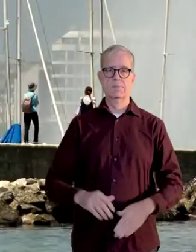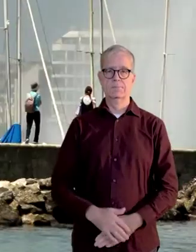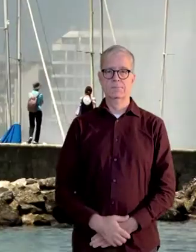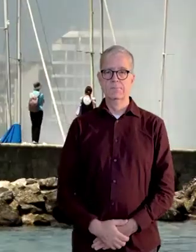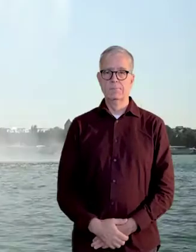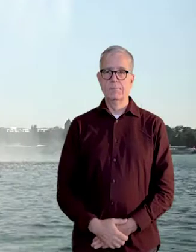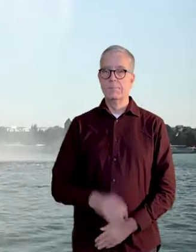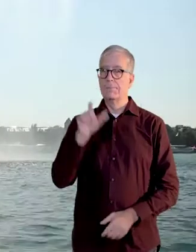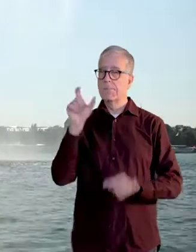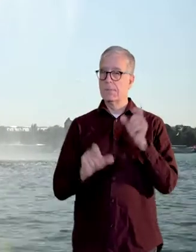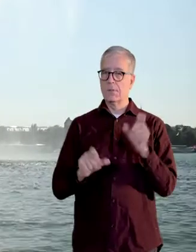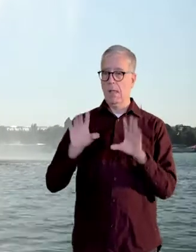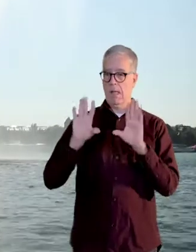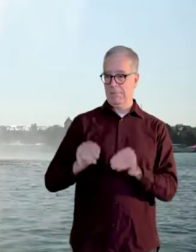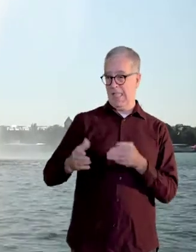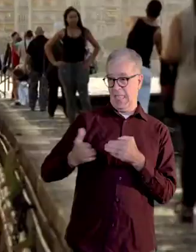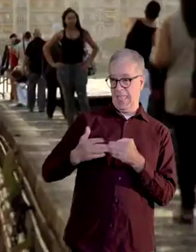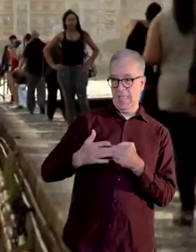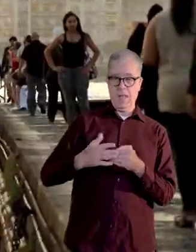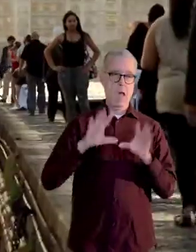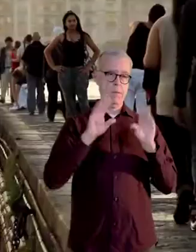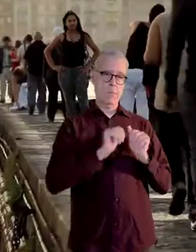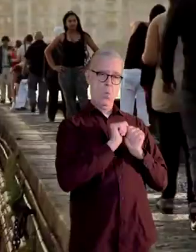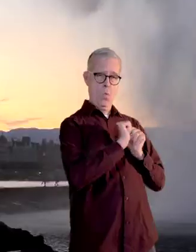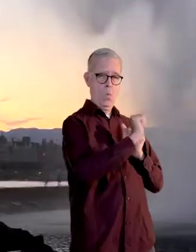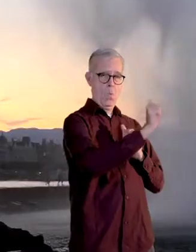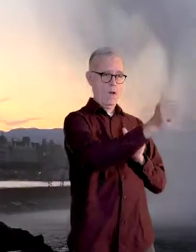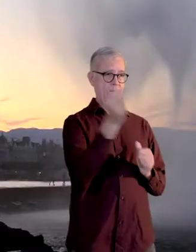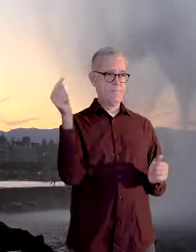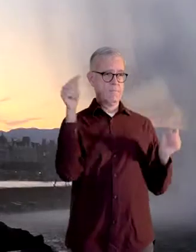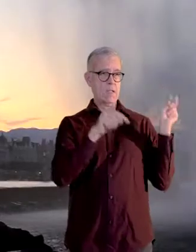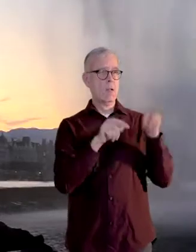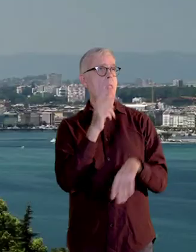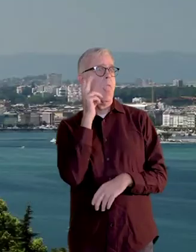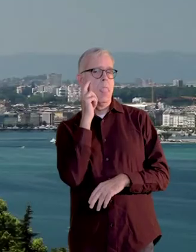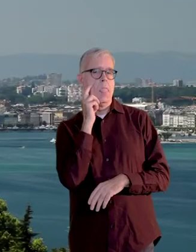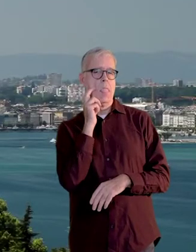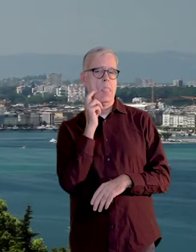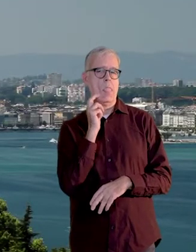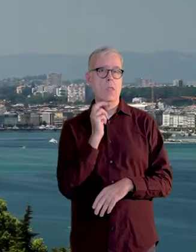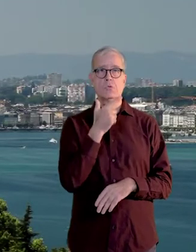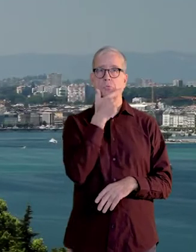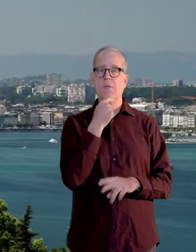On vient de loin ou en voisin pour l'admirer. Monumental et familier, le jet d'eau est la